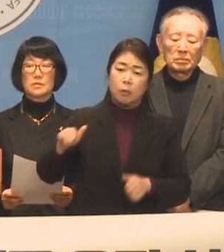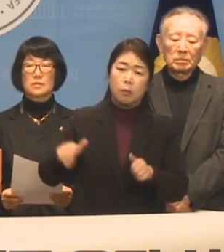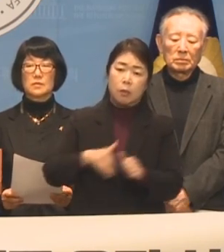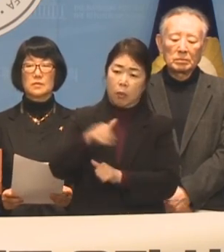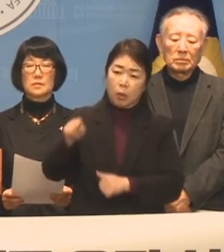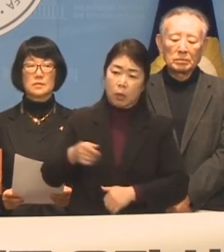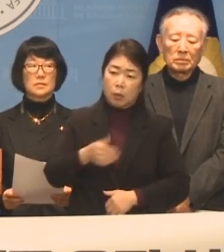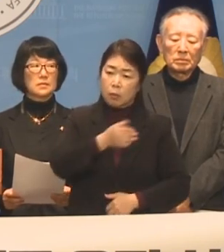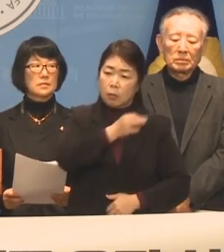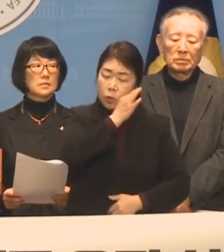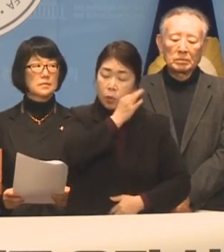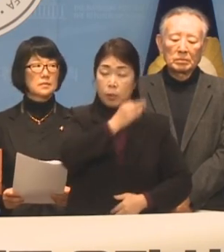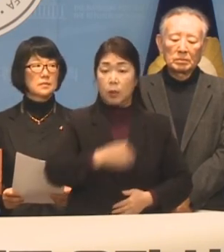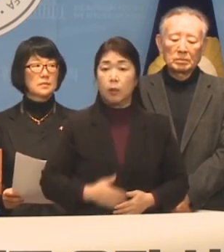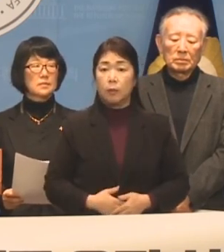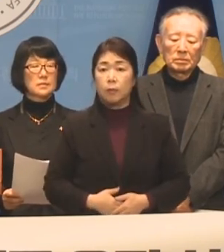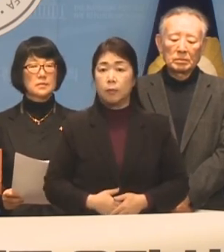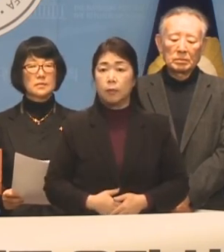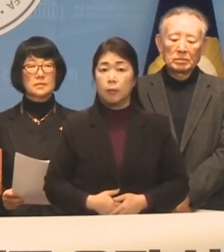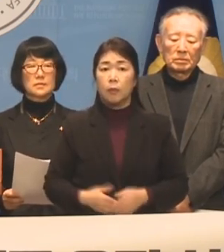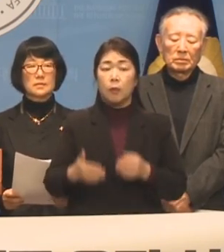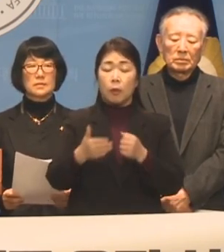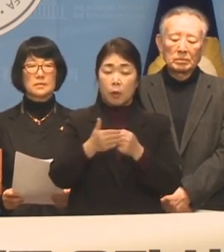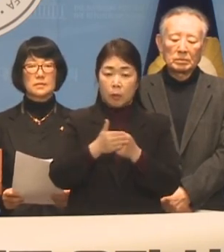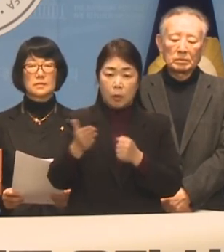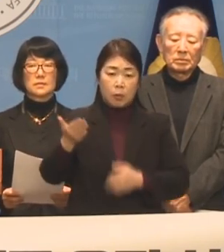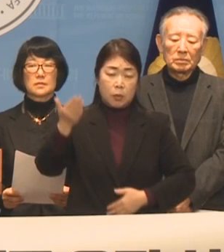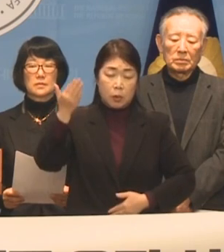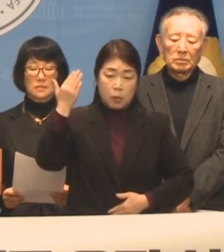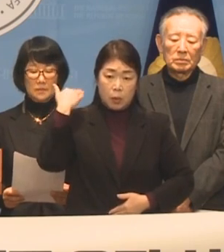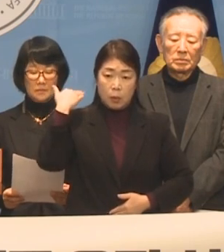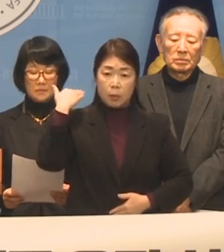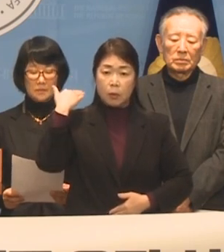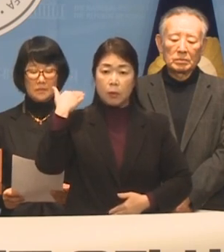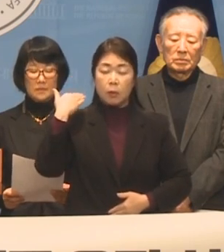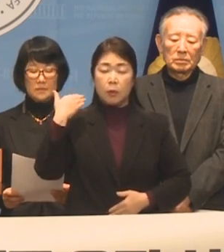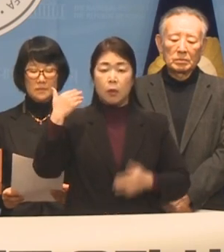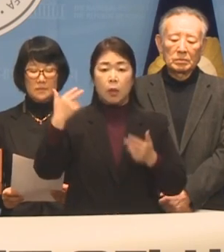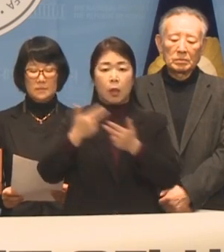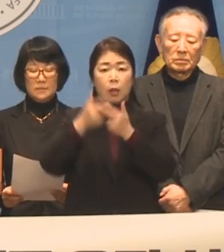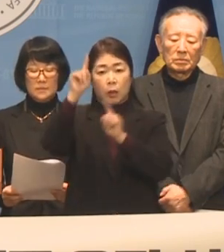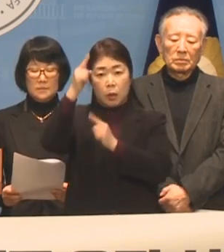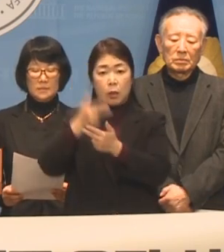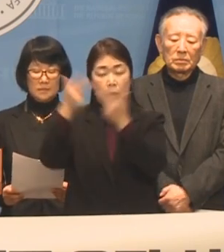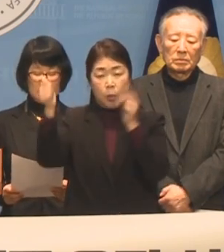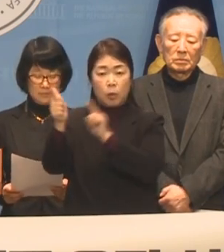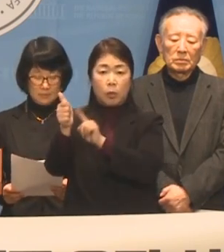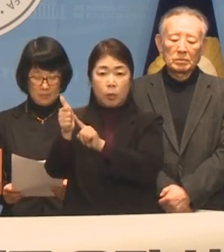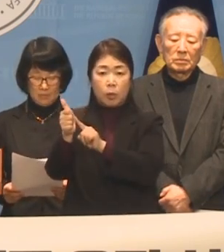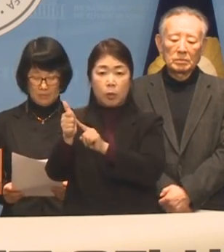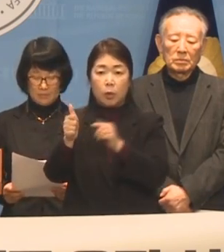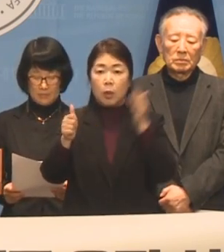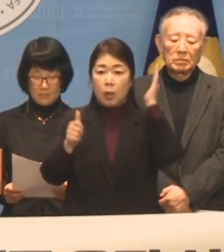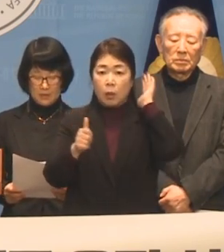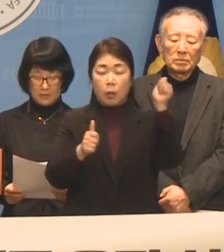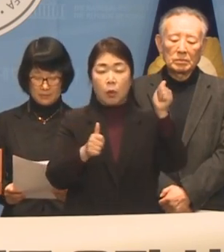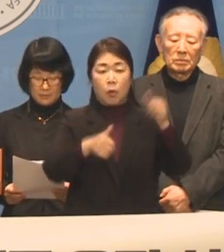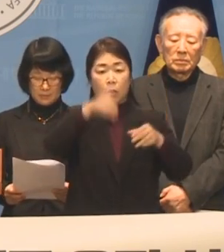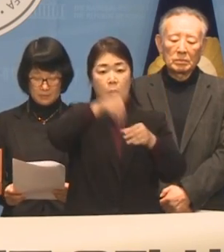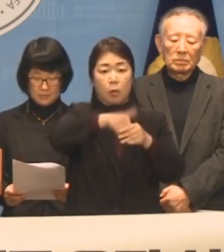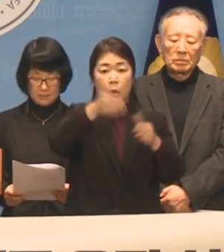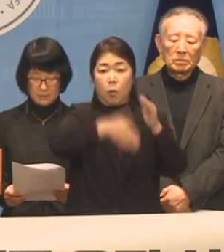부끄럽기도 합니다. 그래서 지난번 이재명 대표의 대선 공약이기도 했고